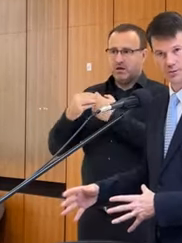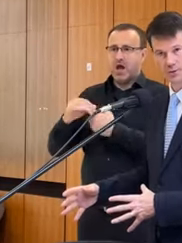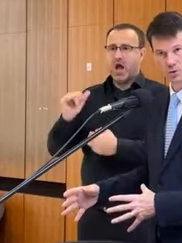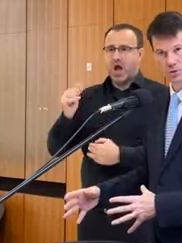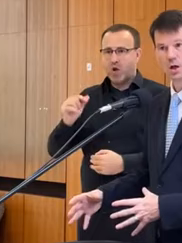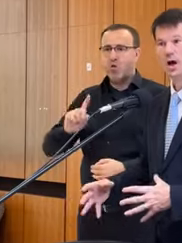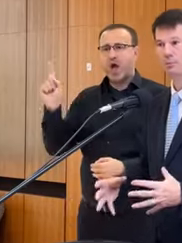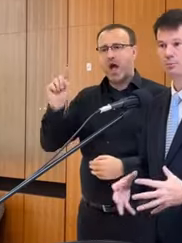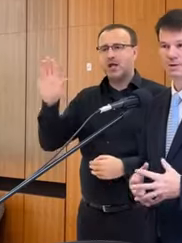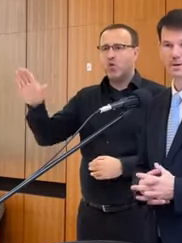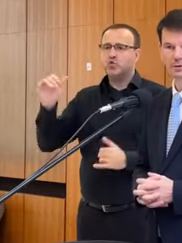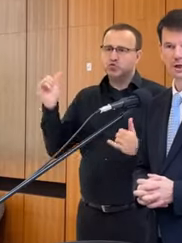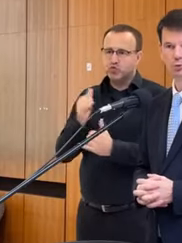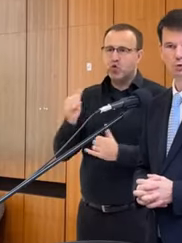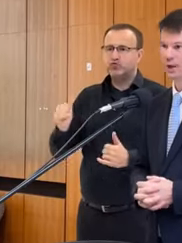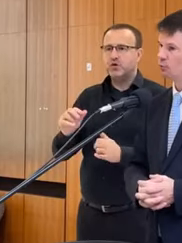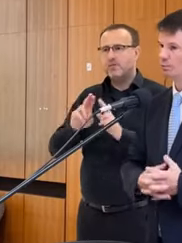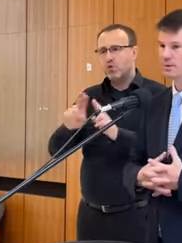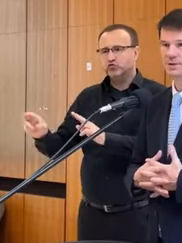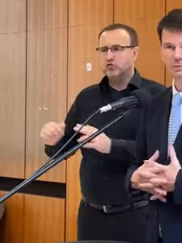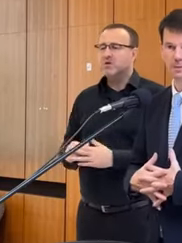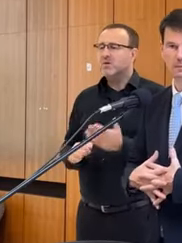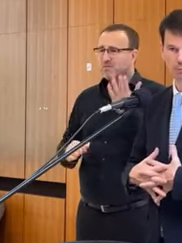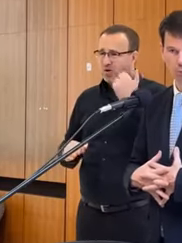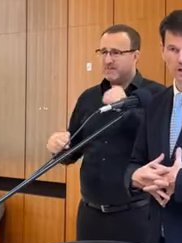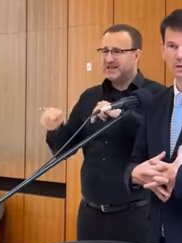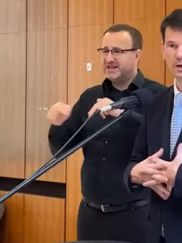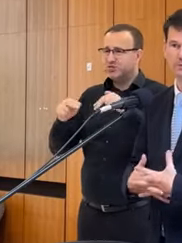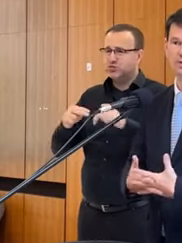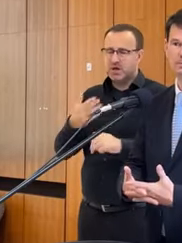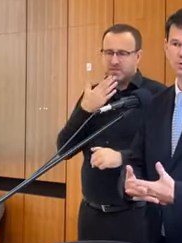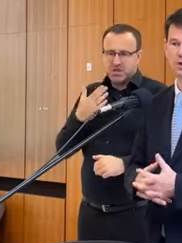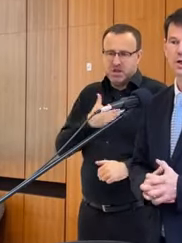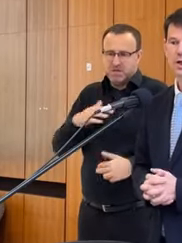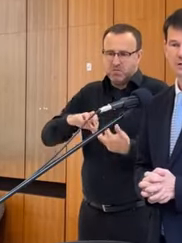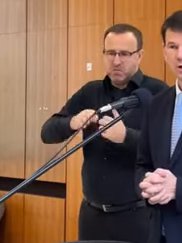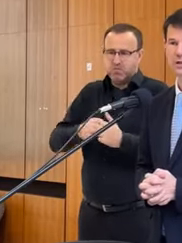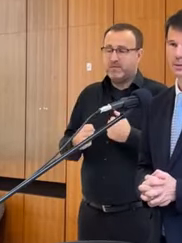reálny záväzok a poďme sa baviť na túto tému. My s tým nemáme problém,